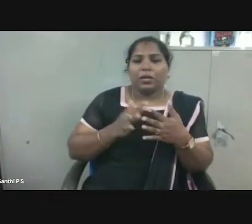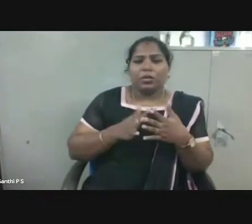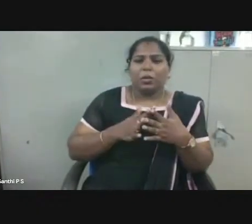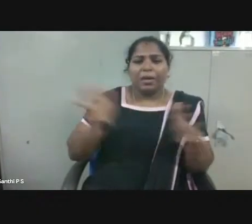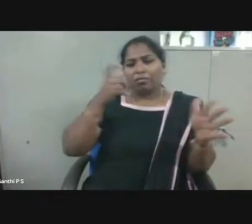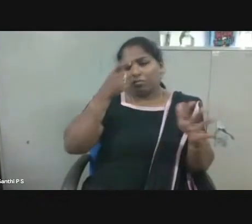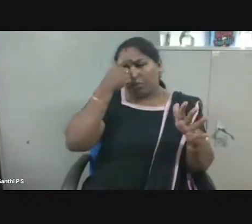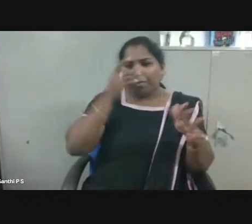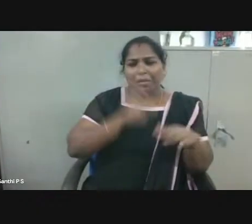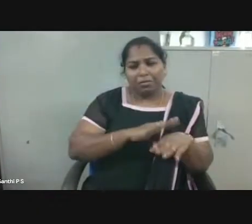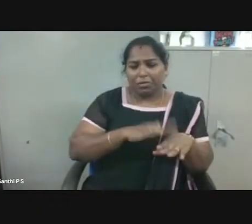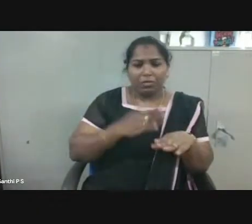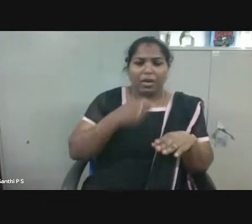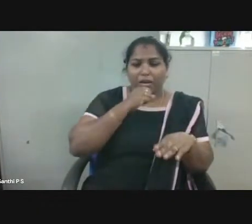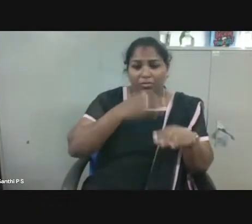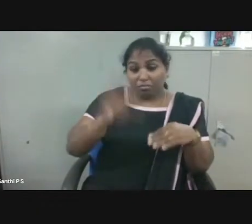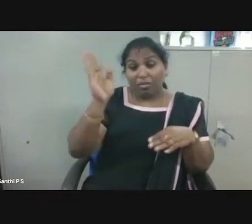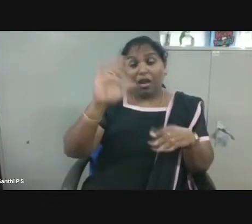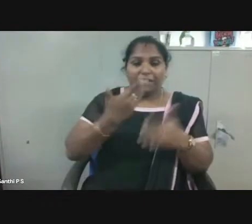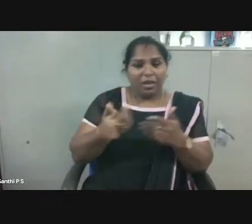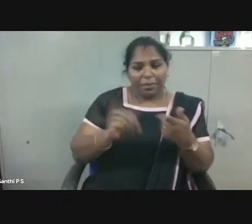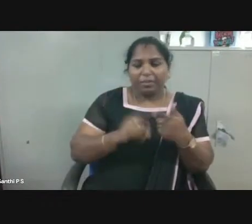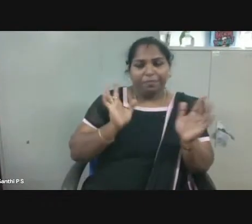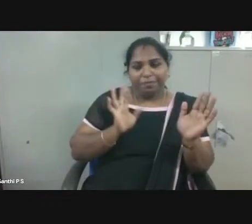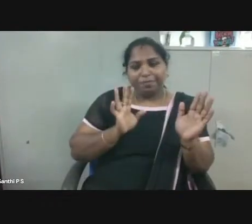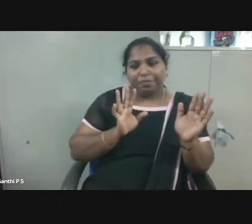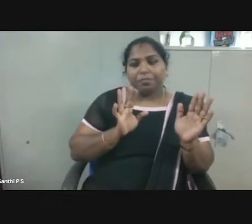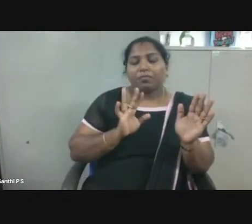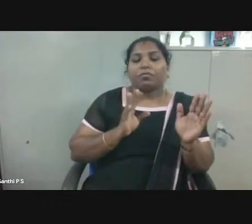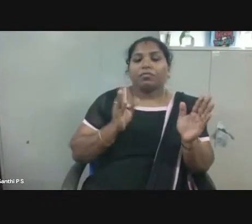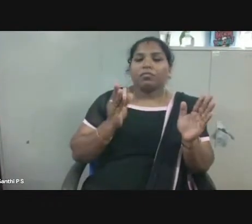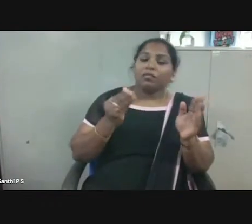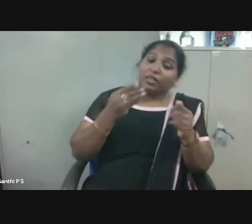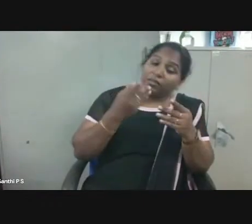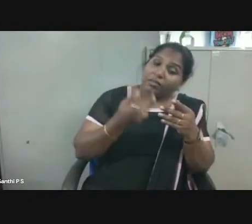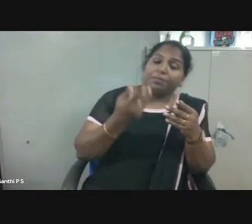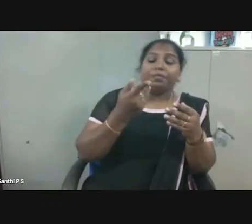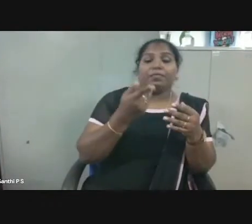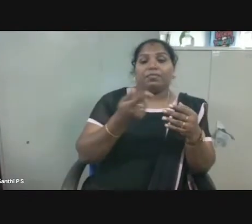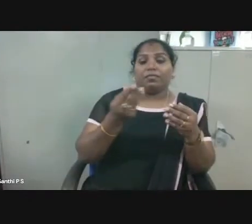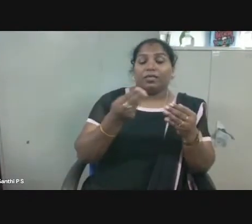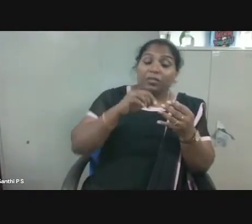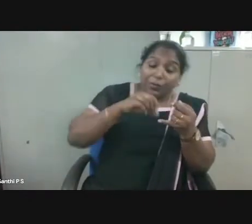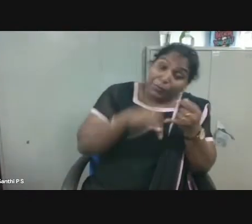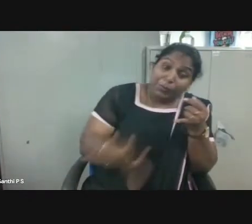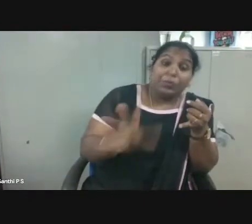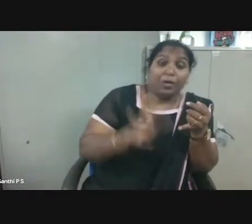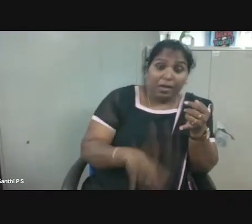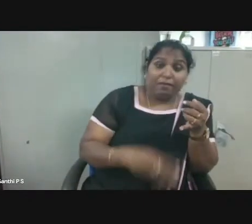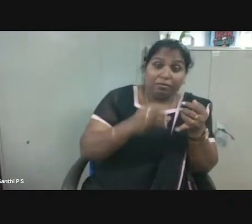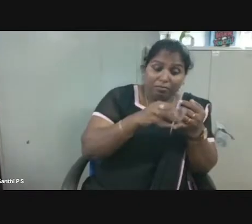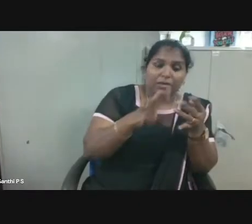വരാറില്ല. ചിലത് ഇതിനകത്ത് ഈ ലിംഗഡൽ മസ്കുലർ ഡിസ്ട്രോഫി തന്നെ ഒരു 10-15 തരം ലിംഗഡൽ മസ്കുലർ ഡിസ്ട്രോഫി ഉണ്ട്. ചിലത് മാത്രം